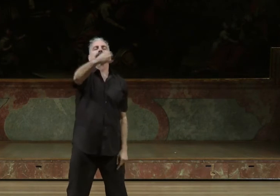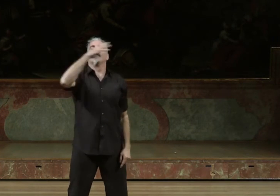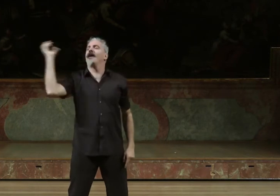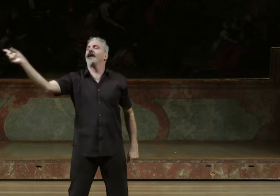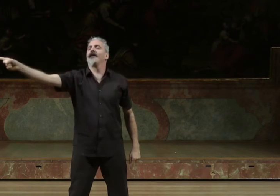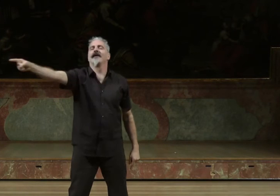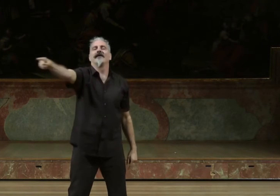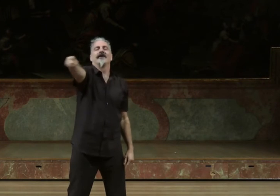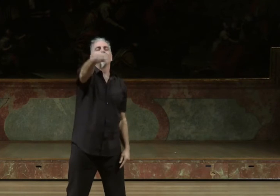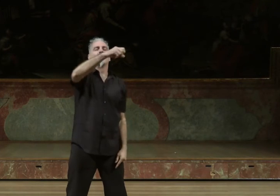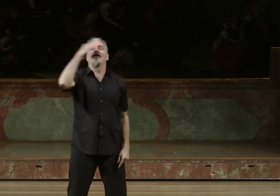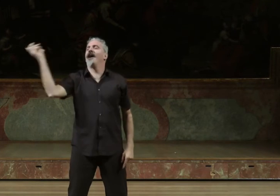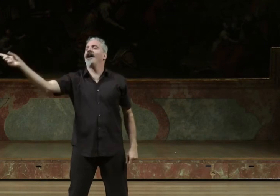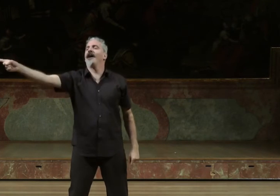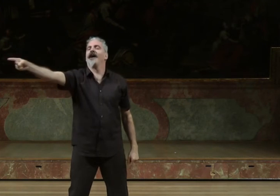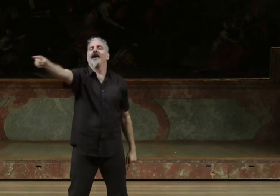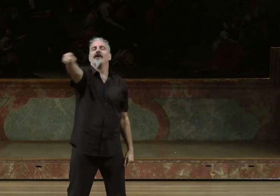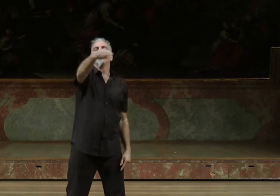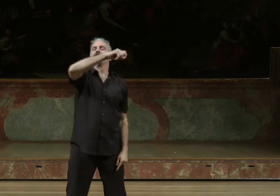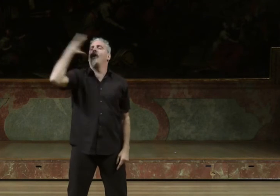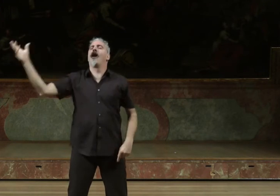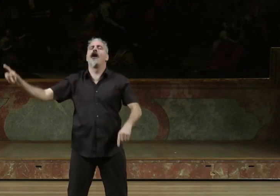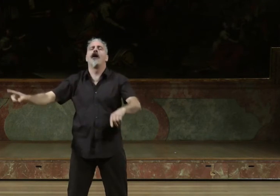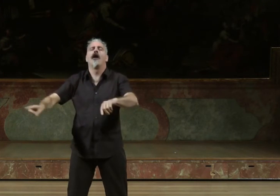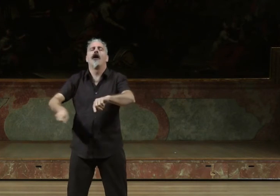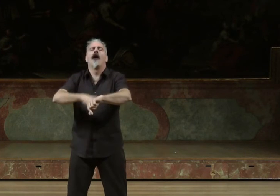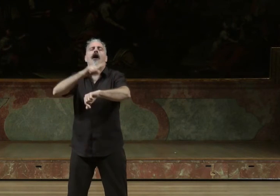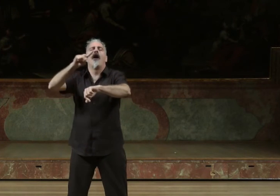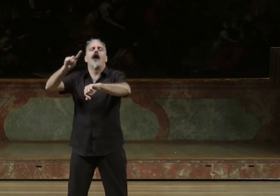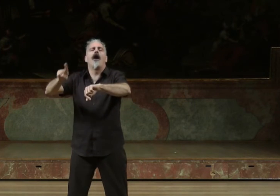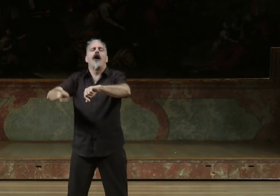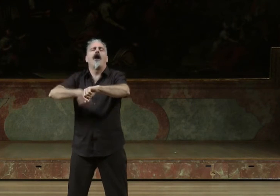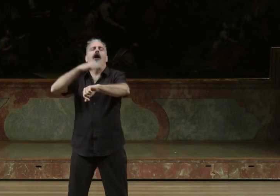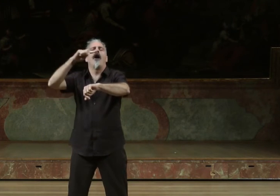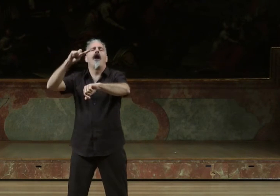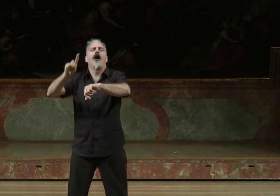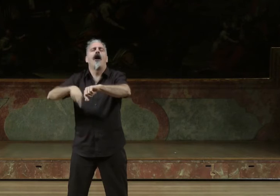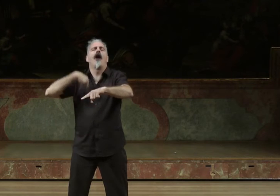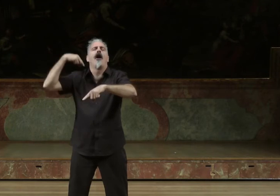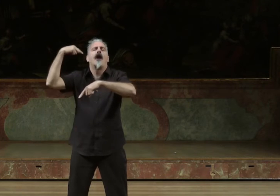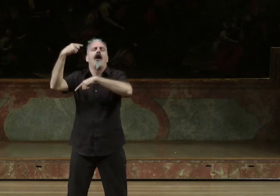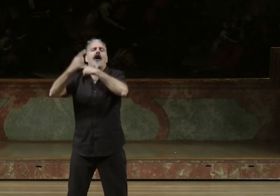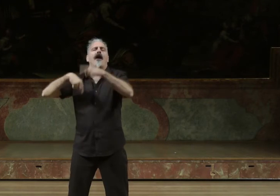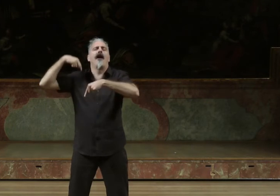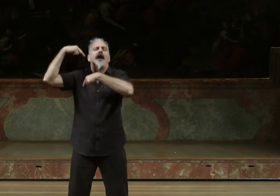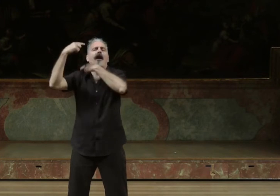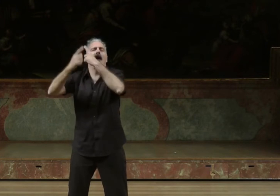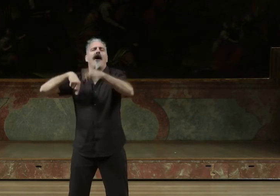sich, dreht sich, dreht sich, dreht sich. Stunden, Stunden,